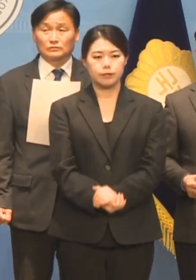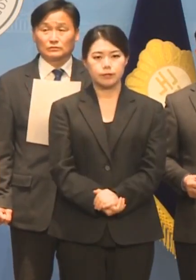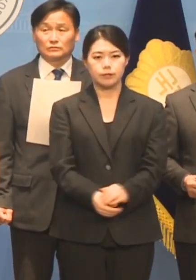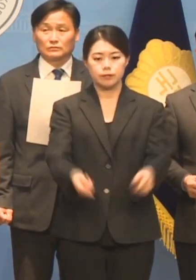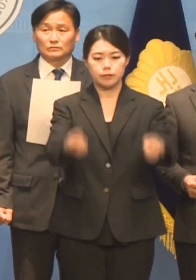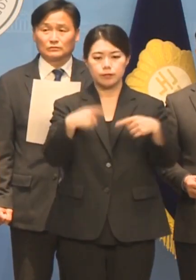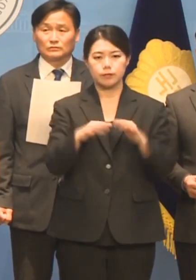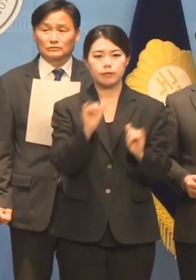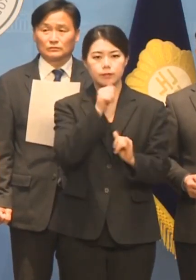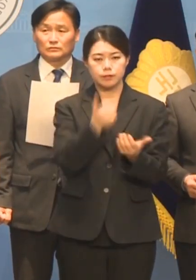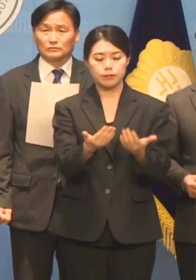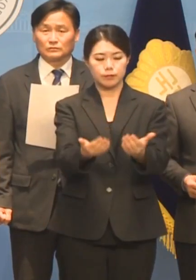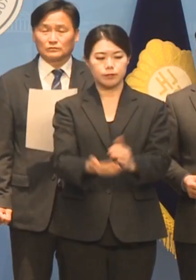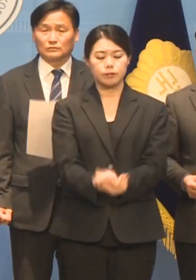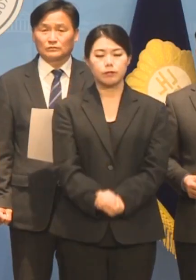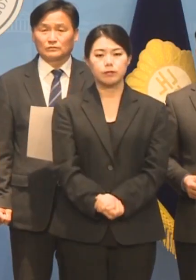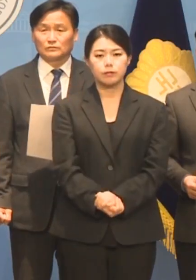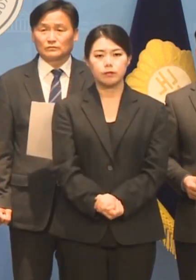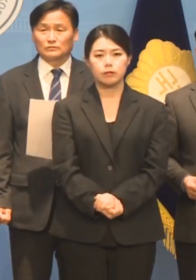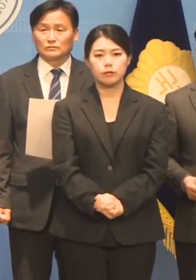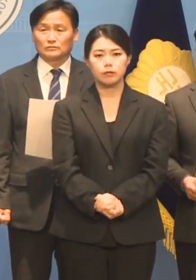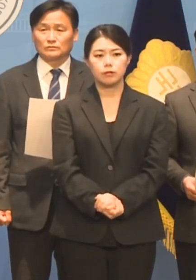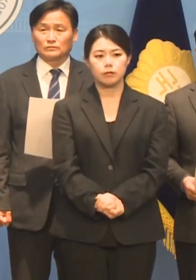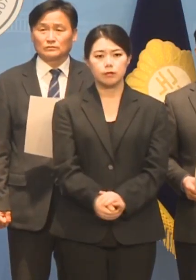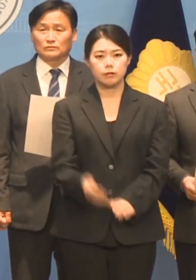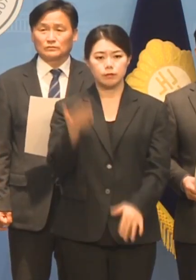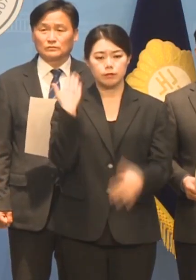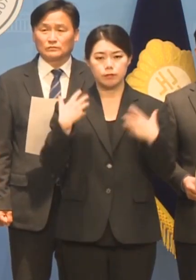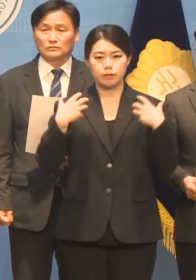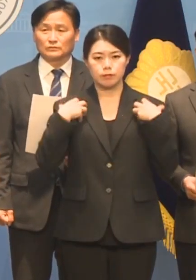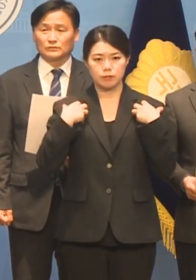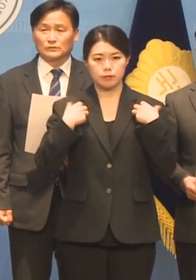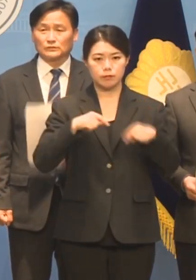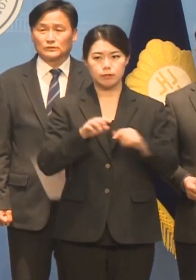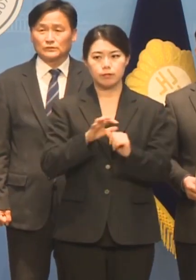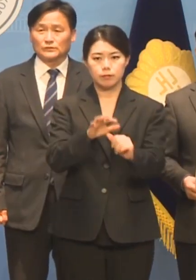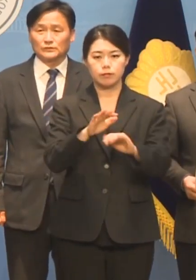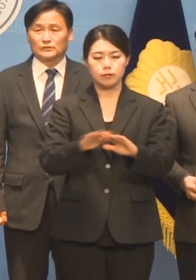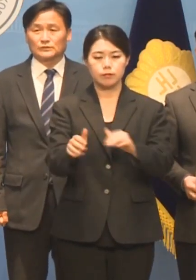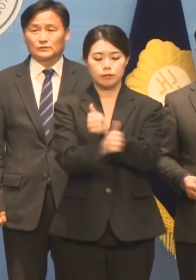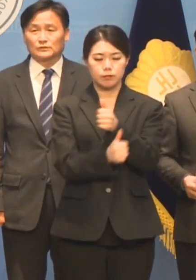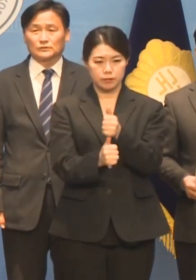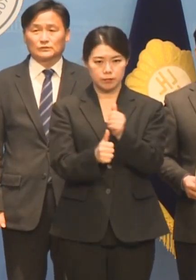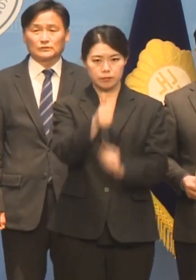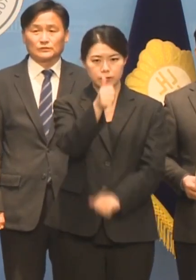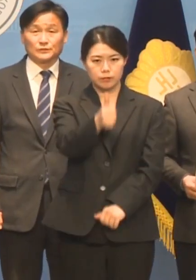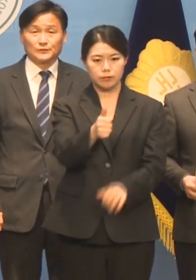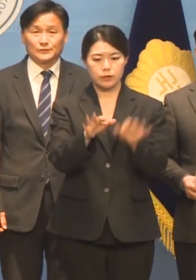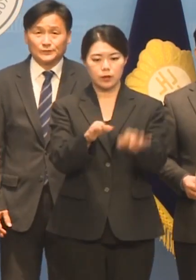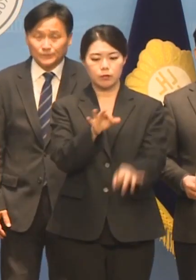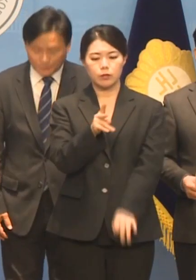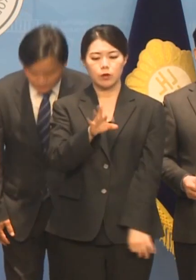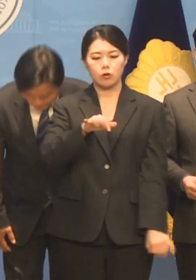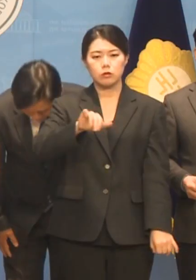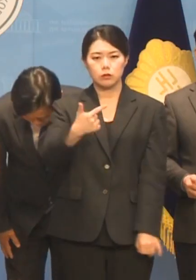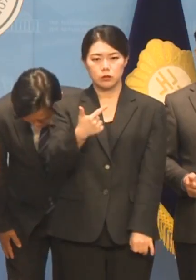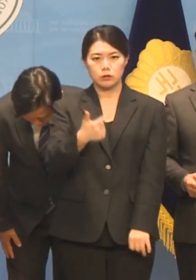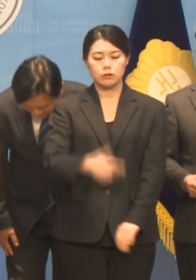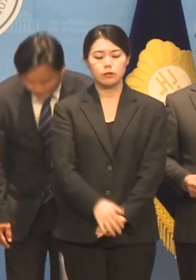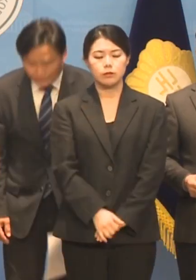오신 분들 소개 올립니다. 먼저 전 정부 정치탄압대책위원회 위원장을 맡고 계신 김영진 의원님